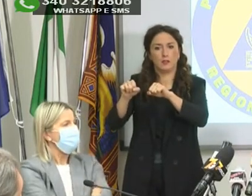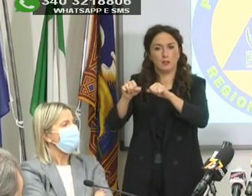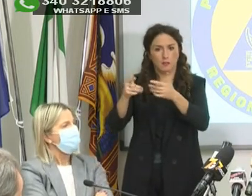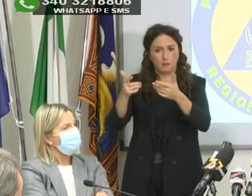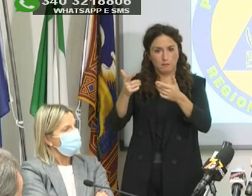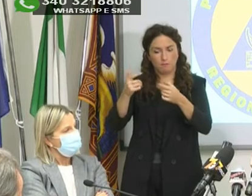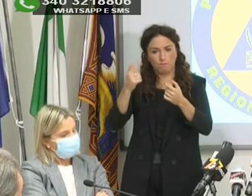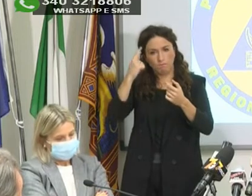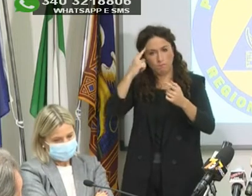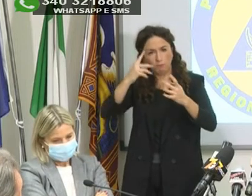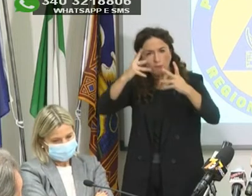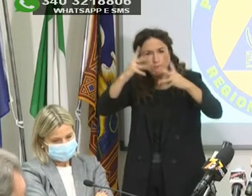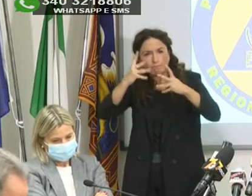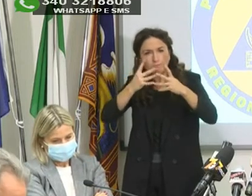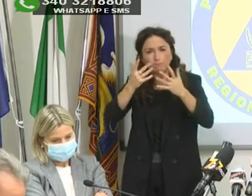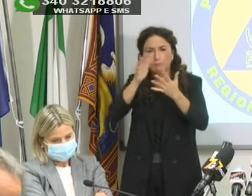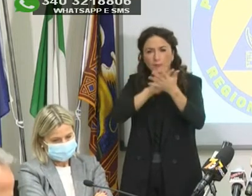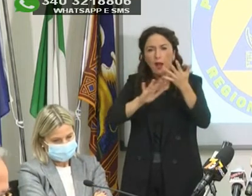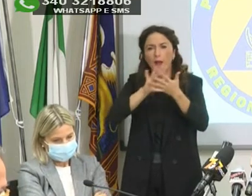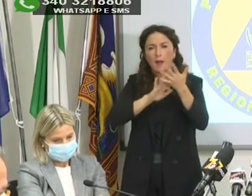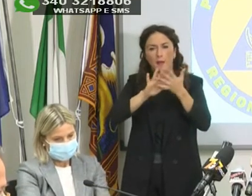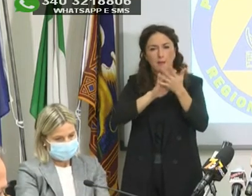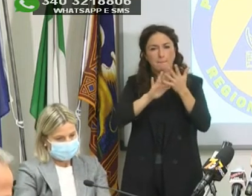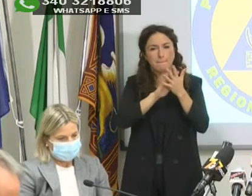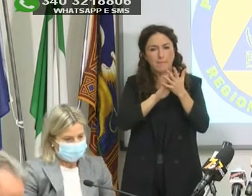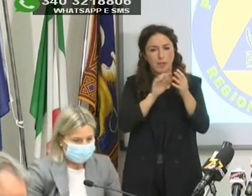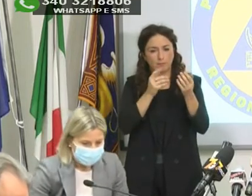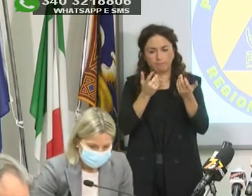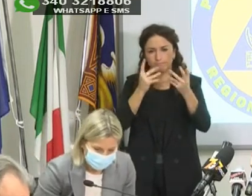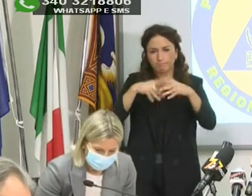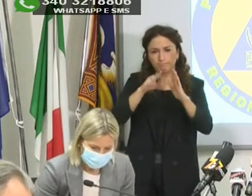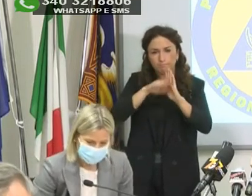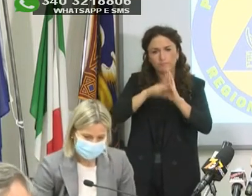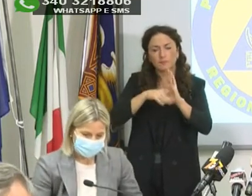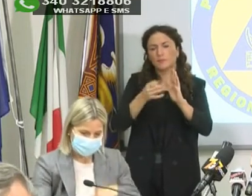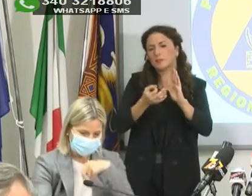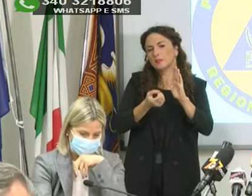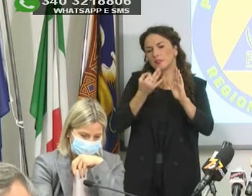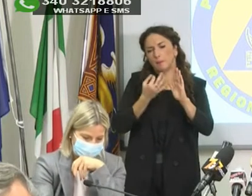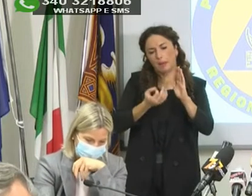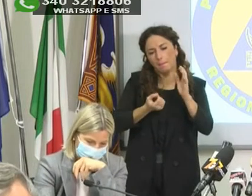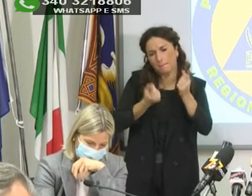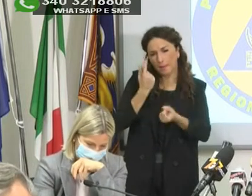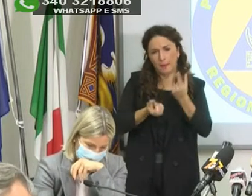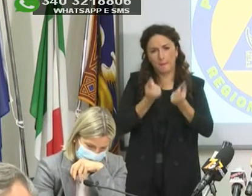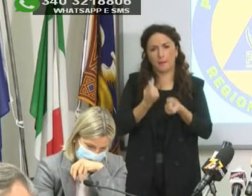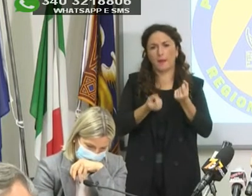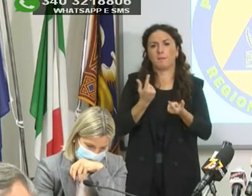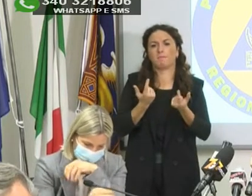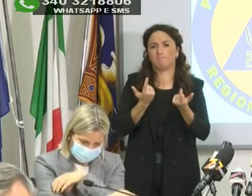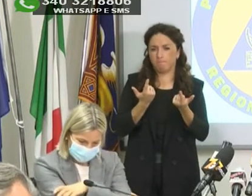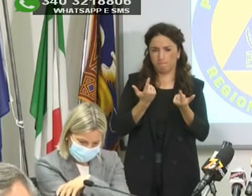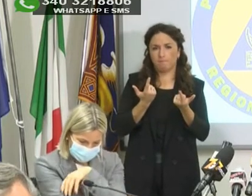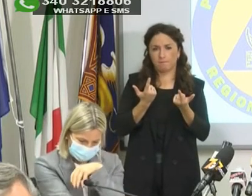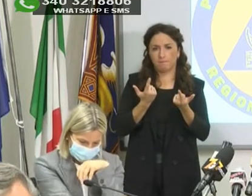il brainstorming, come si dice, no? La tempesta cerebrale in queste riunioni porta sempre a delle novità, delle innovazioni e